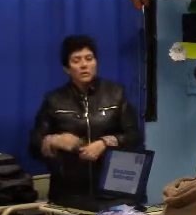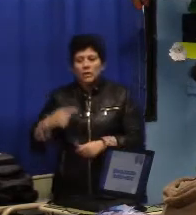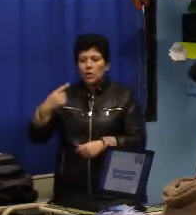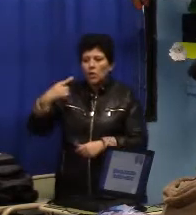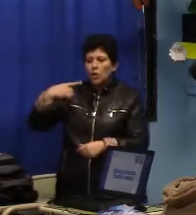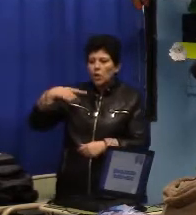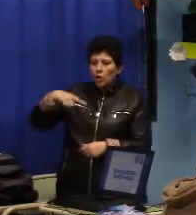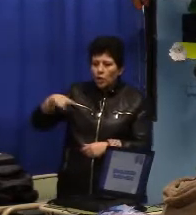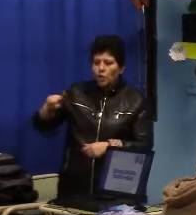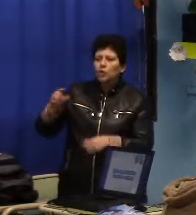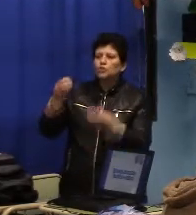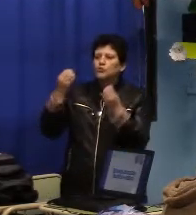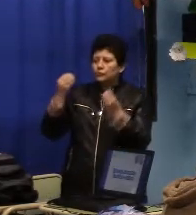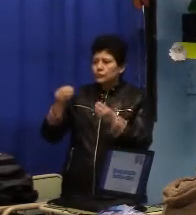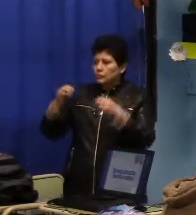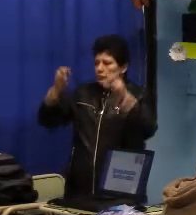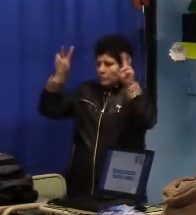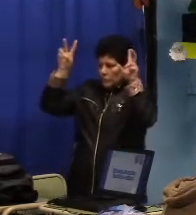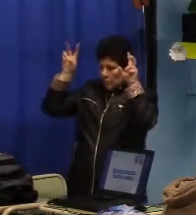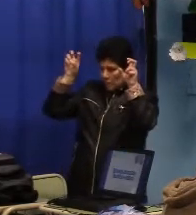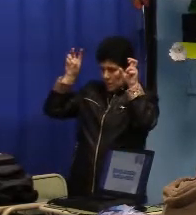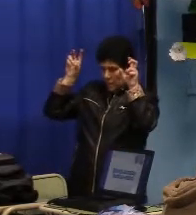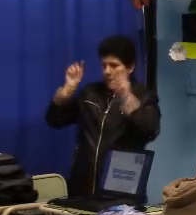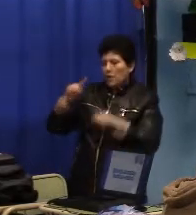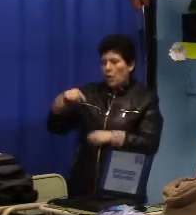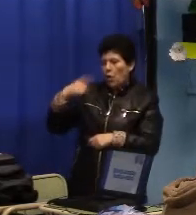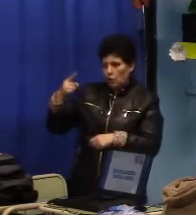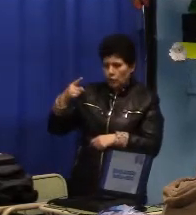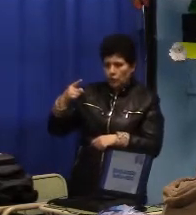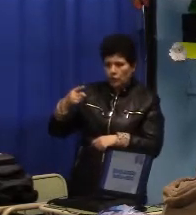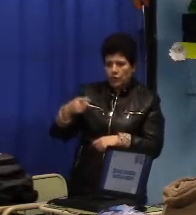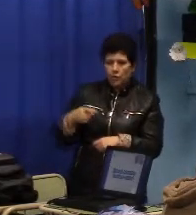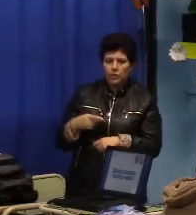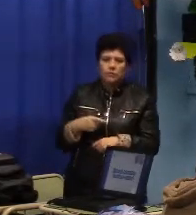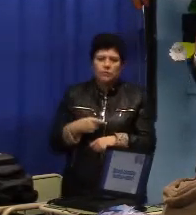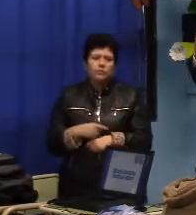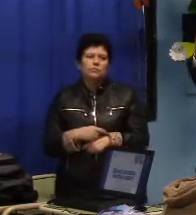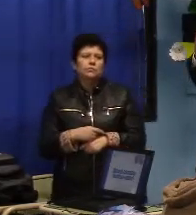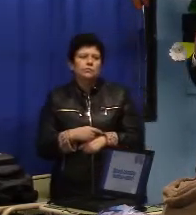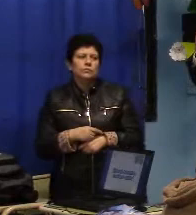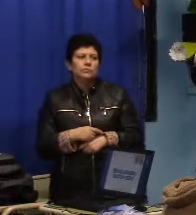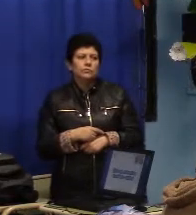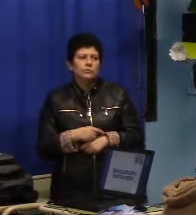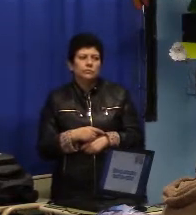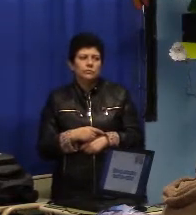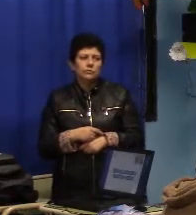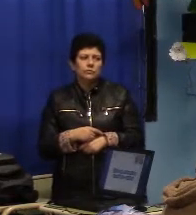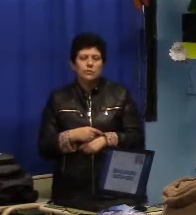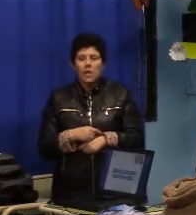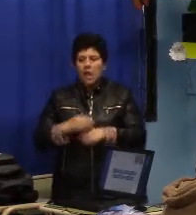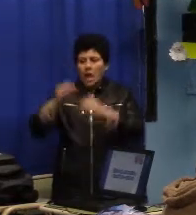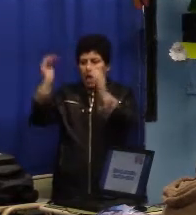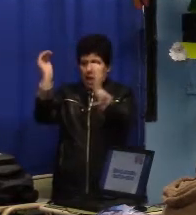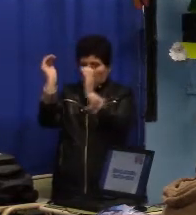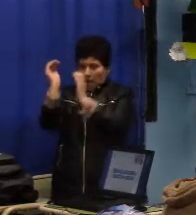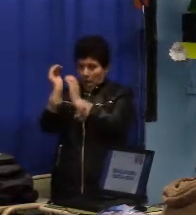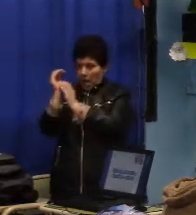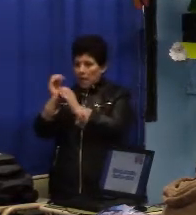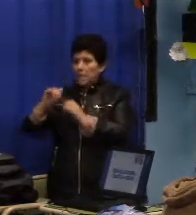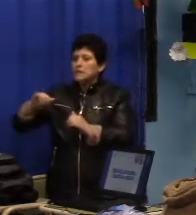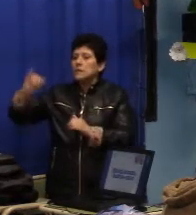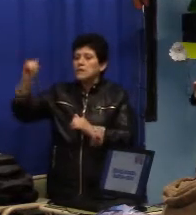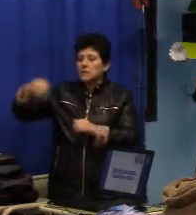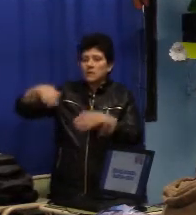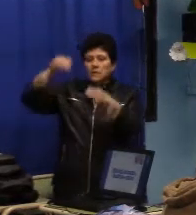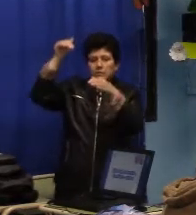Llegamos al otro concepto. No es cuestión de estar en un país, sino dentro del país